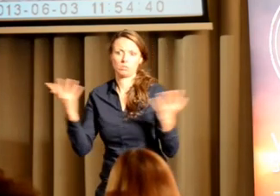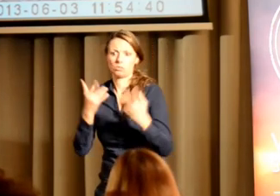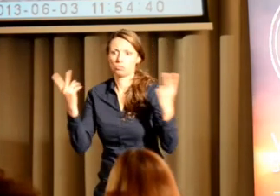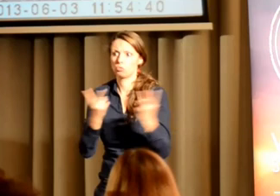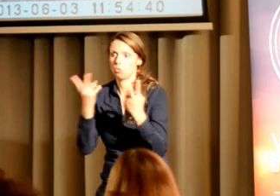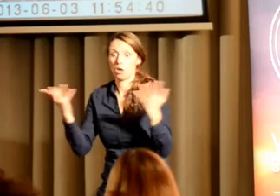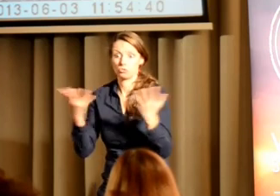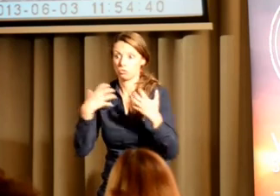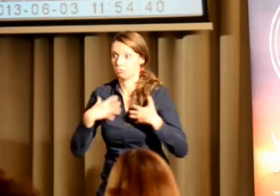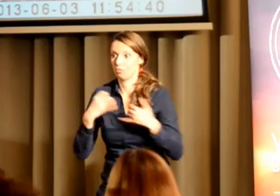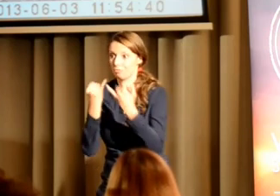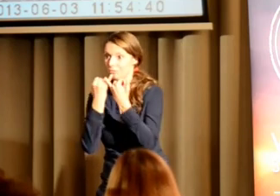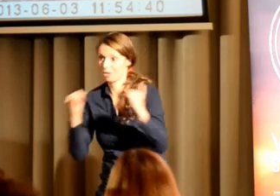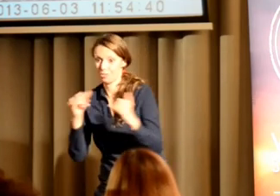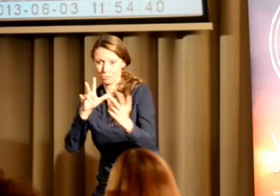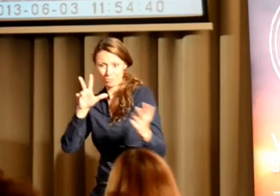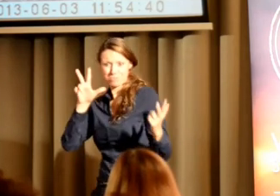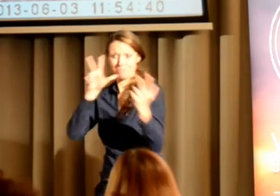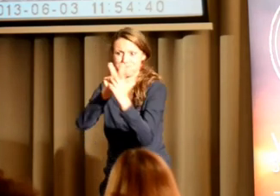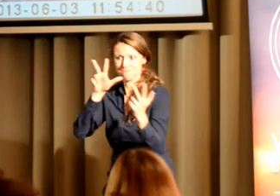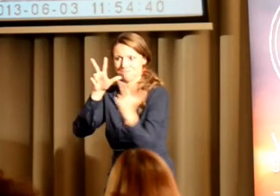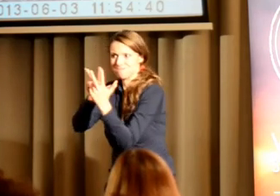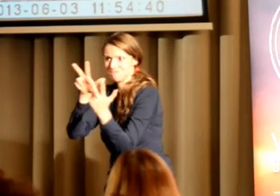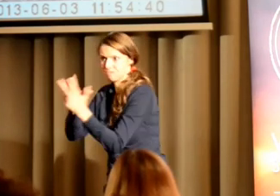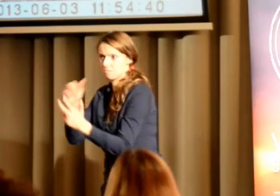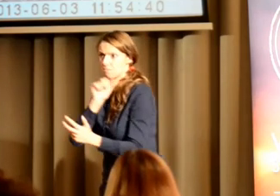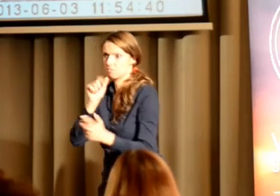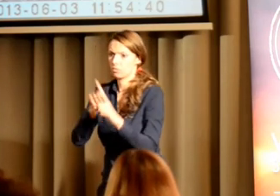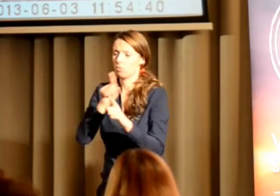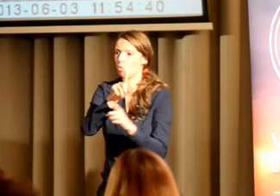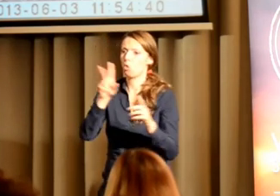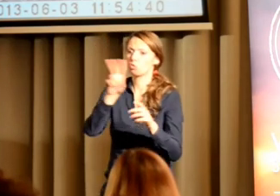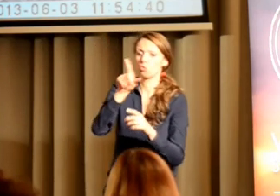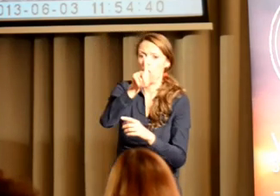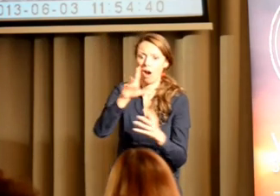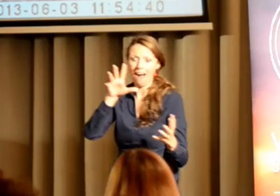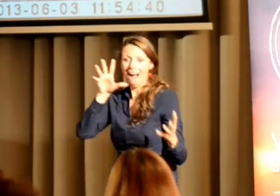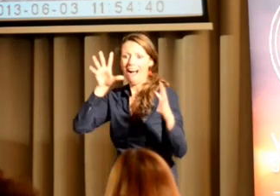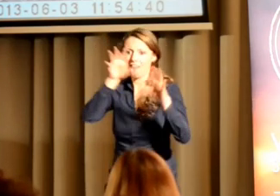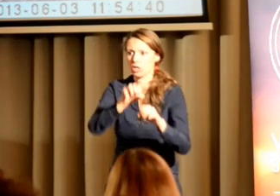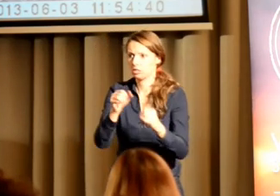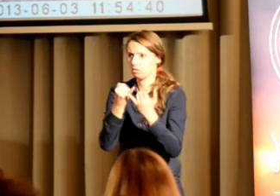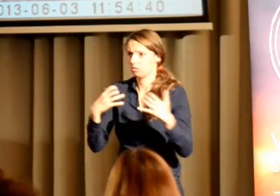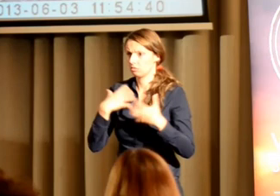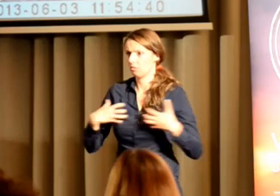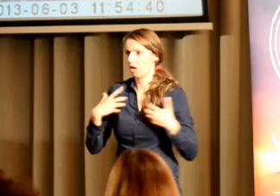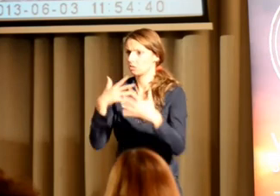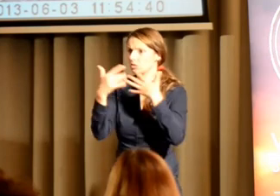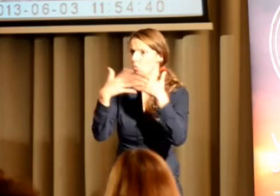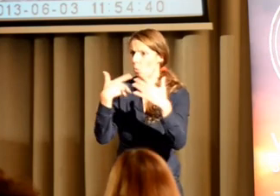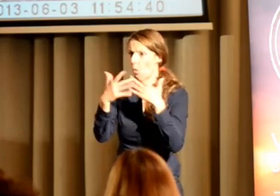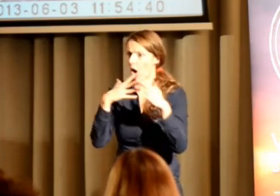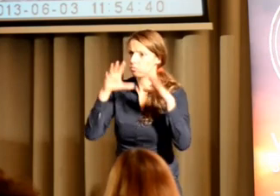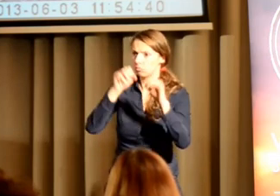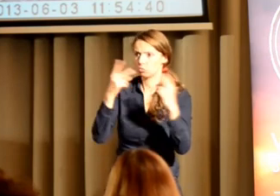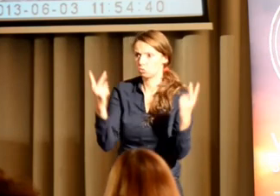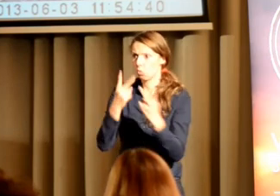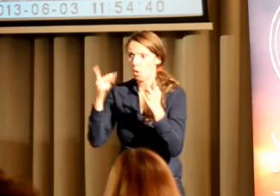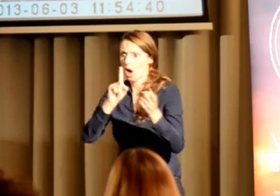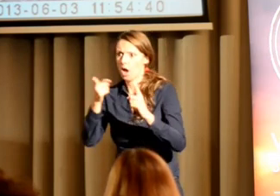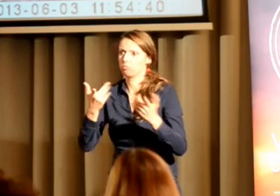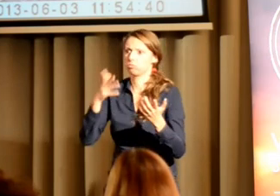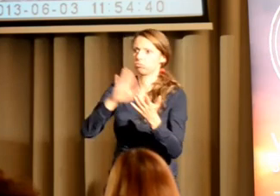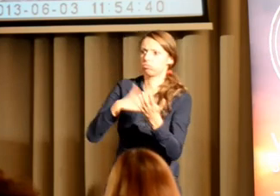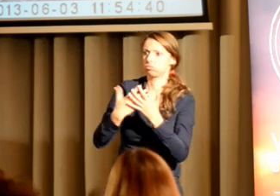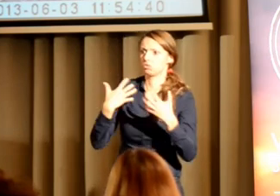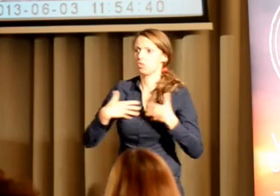przeszukiwanie tych poszczególnych stad potencjalnych ofiar, poszukiwanie zwierzęcia, które jest tam słabsze, które jest głupsze, które się